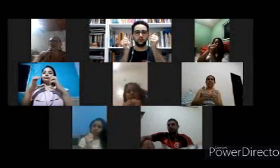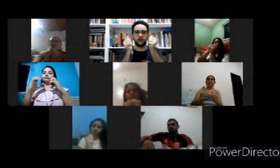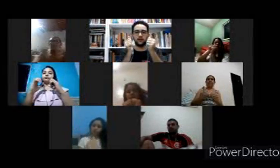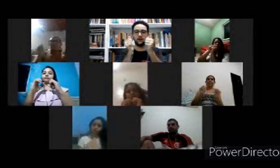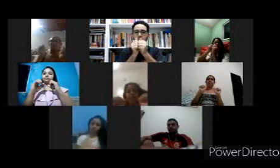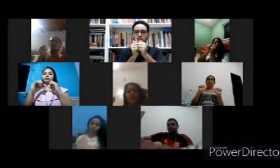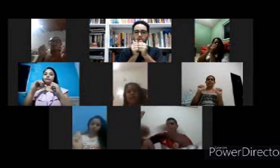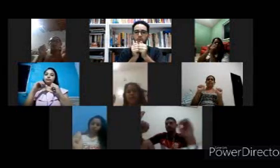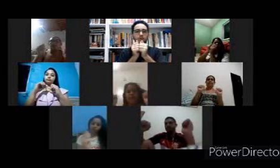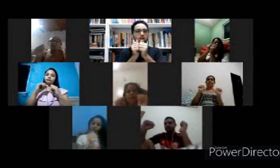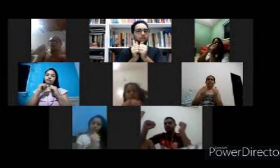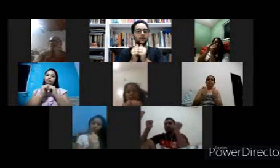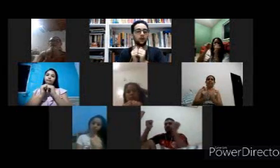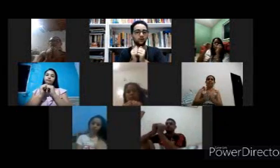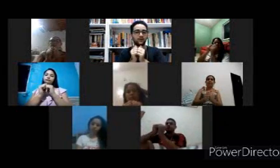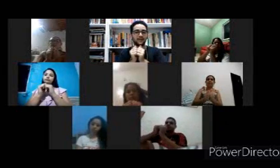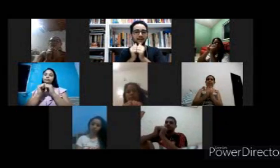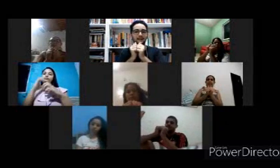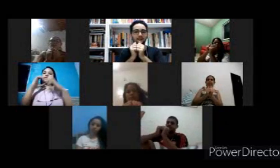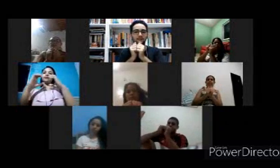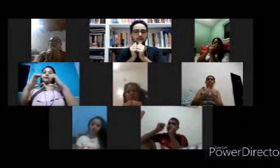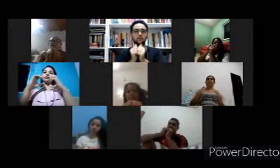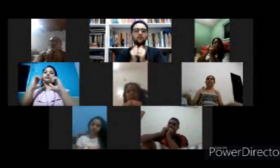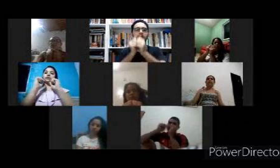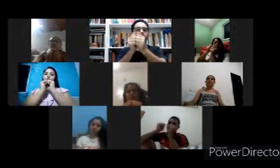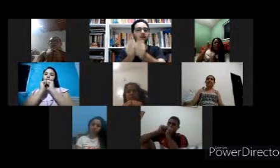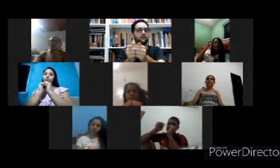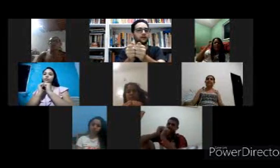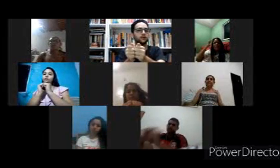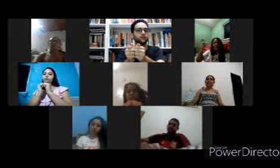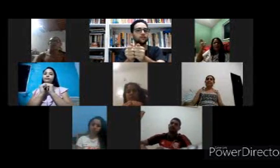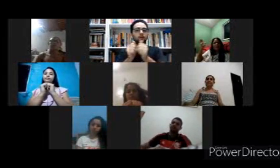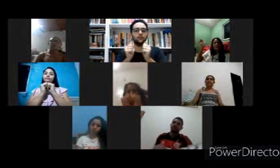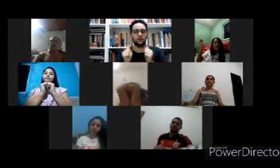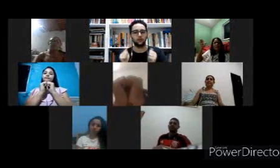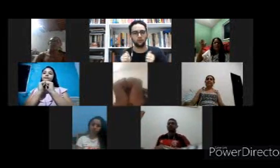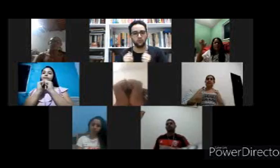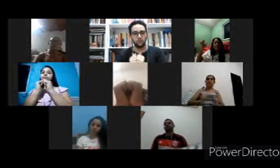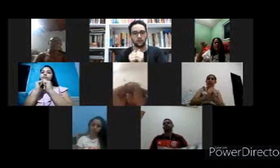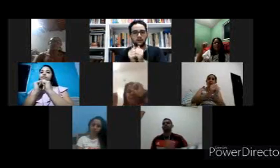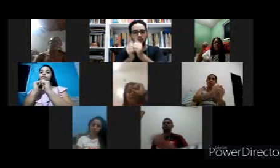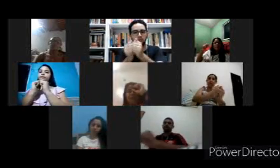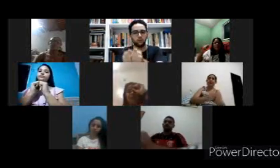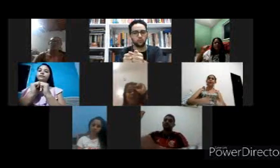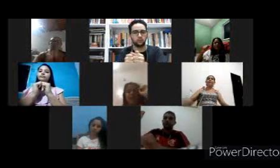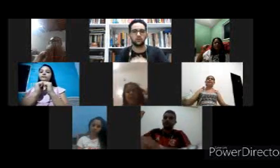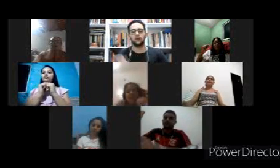e A, junto aqui, ó. Eu posso até fazer movimento para frente. Então todo mundo anda junto.